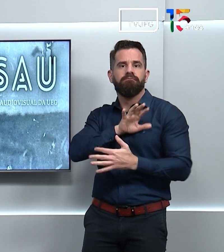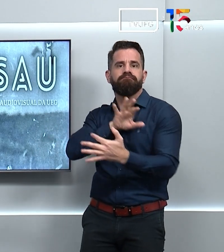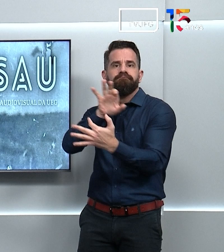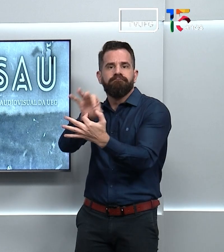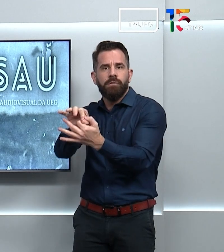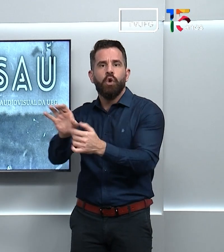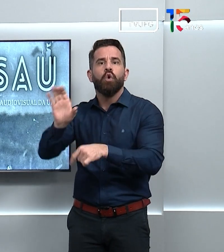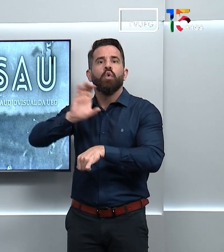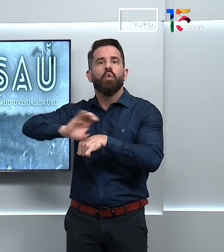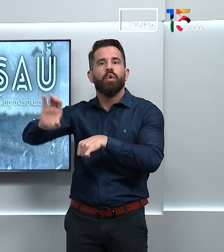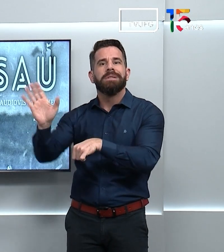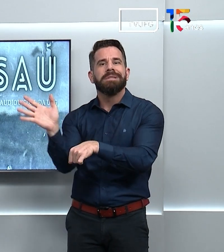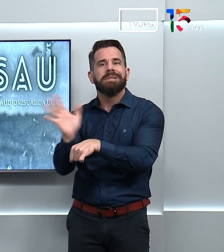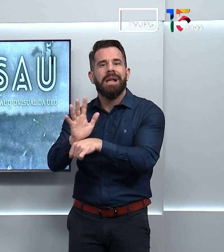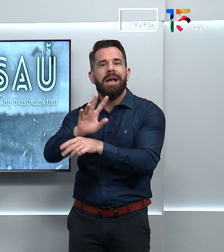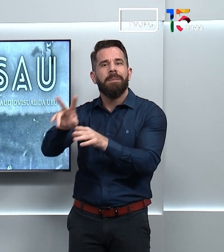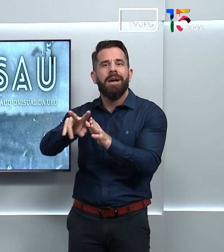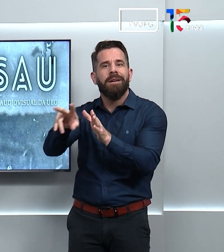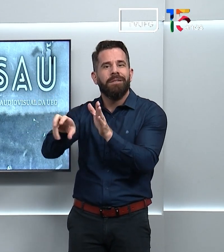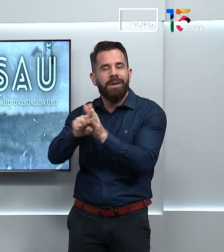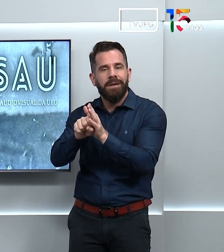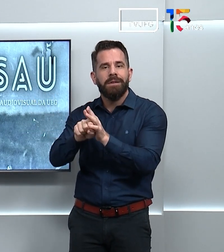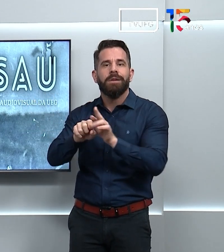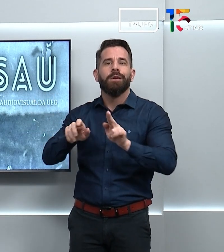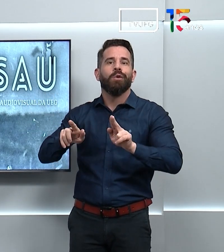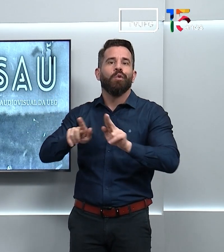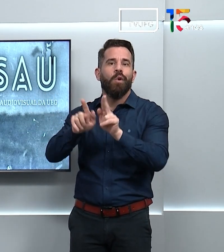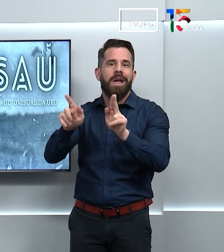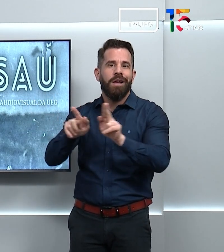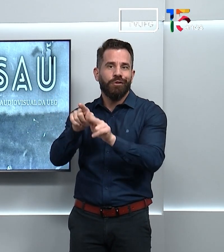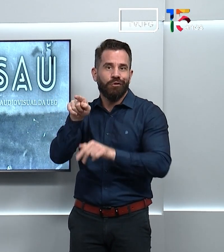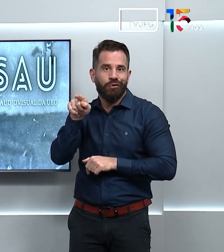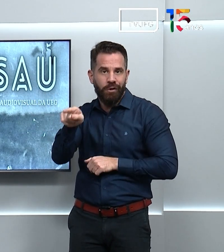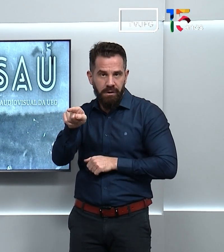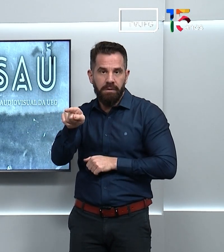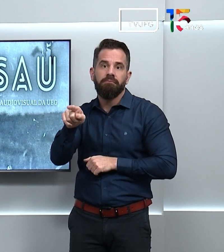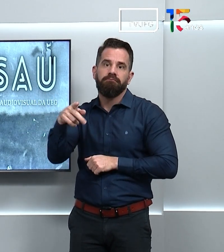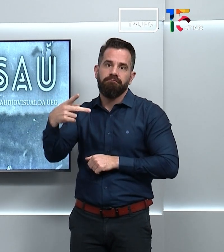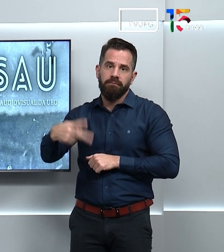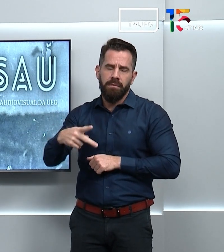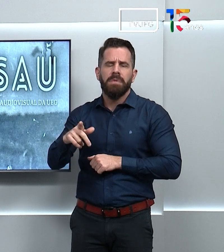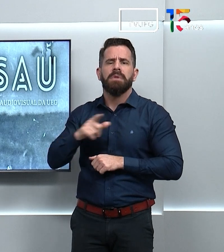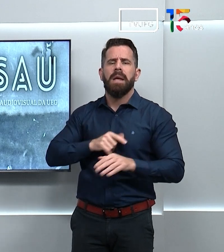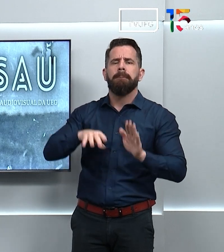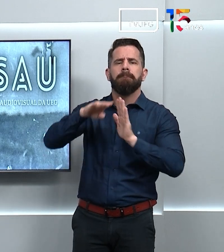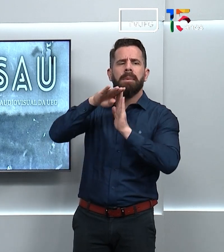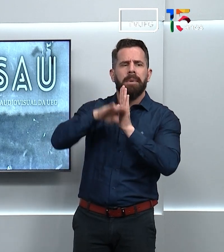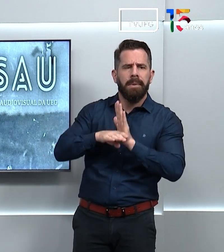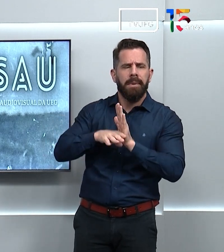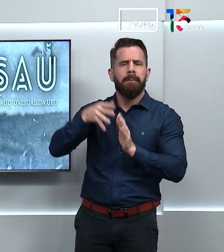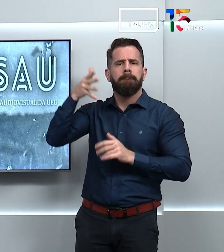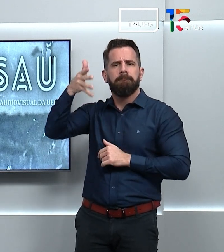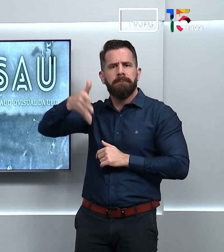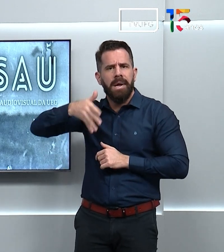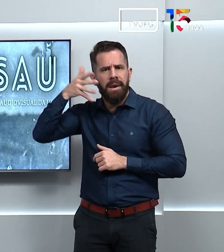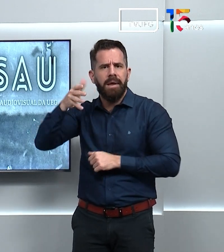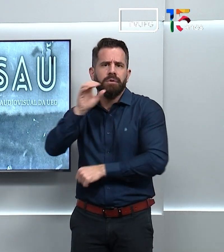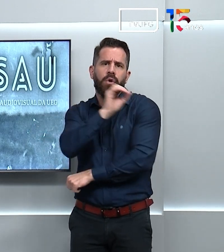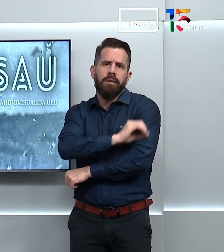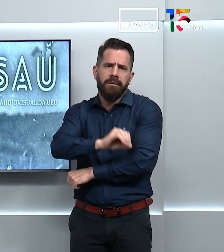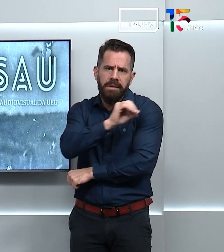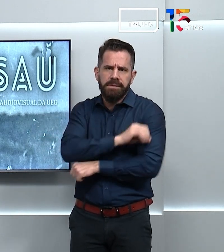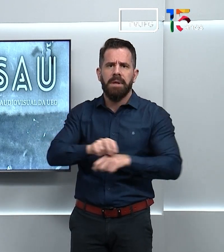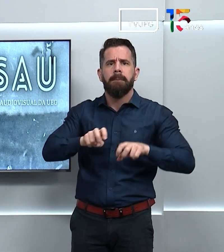e Audiovisual da Universidade Estadual de Goiás, e oferece programação de palestras, oficinas, mesas redondas